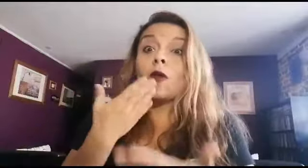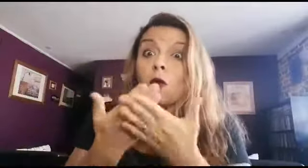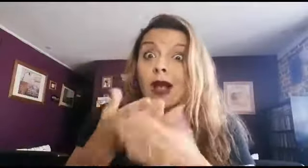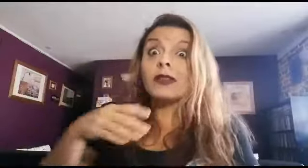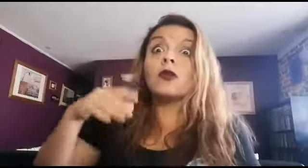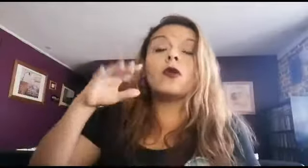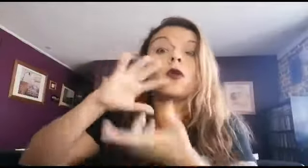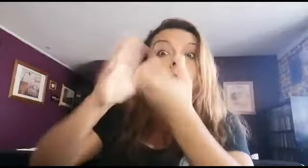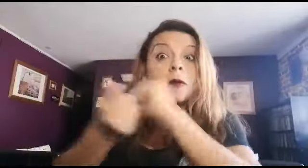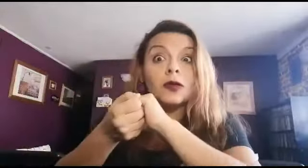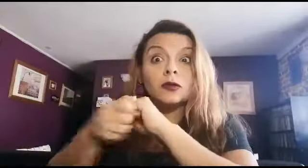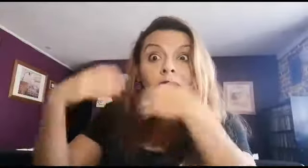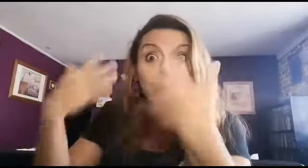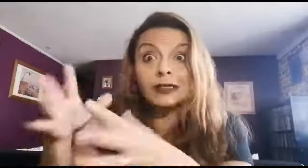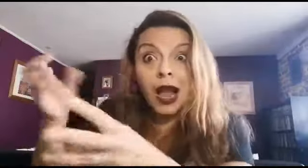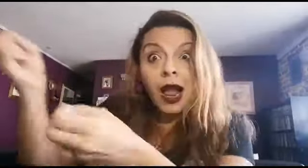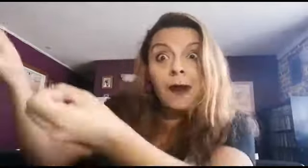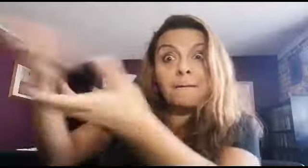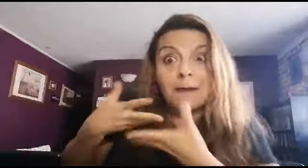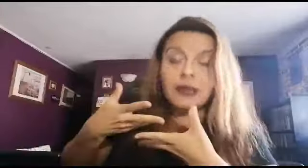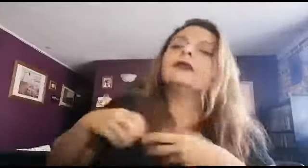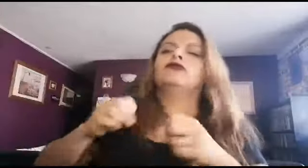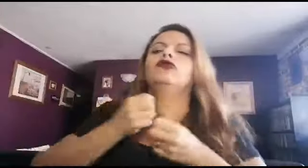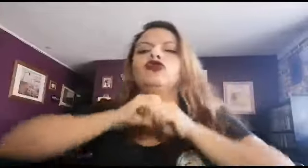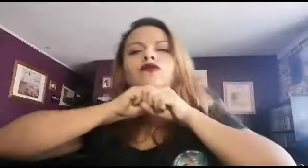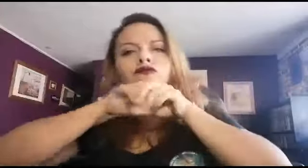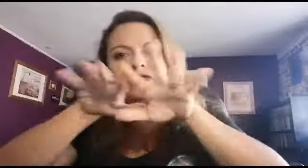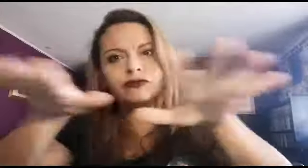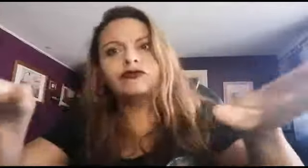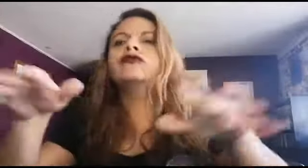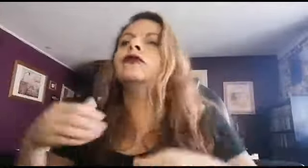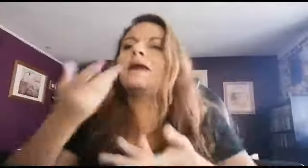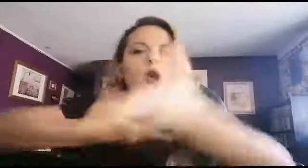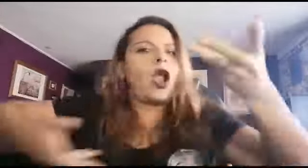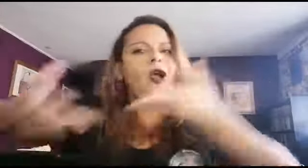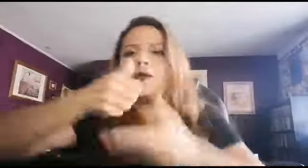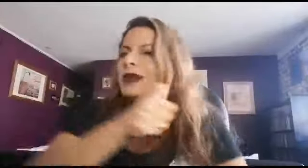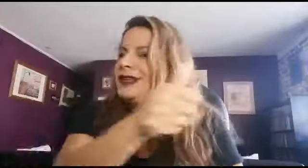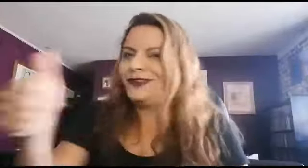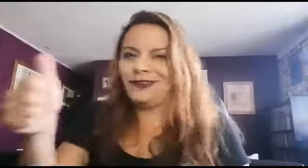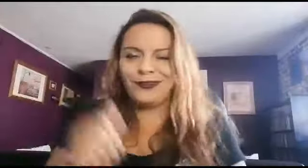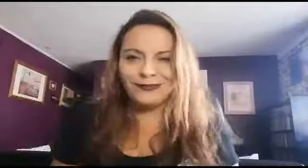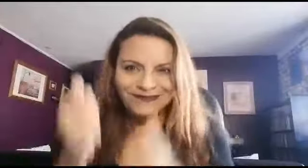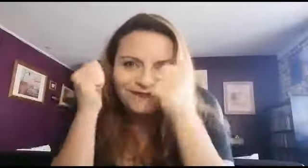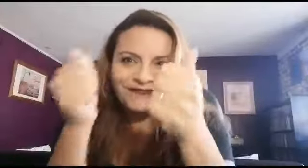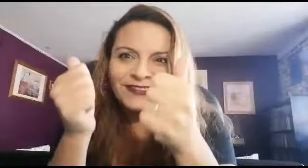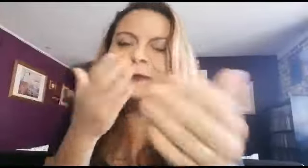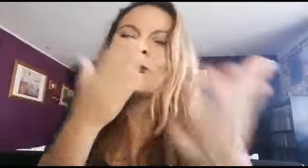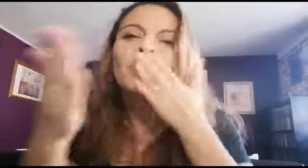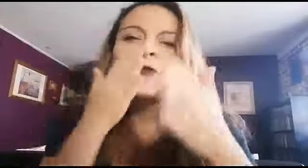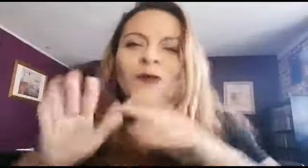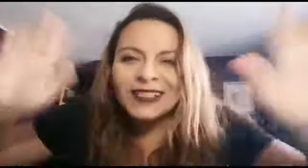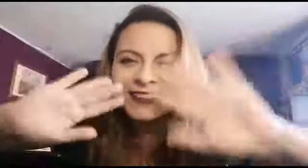en sus políticas públicas y también cuando ya me usa nos envíen el material nosotros los vamos a difundir y lo vamos a